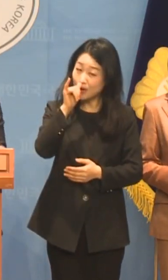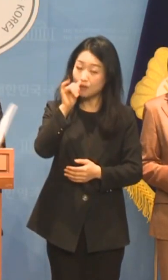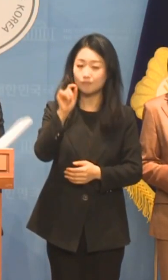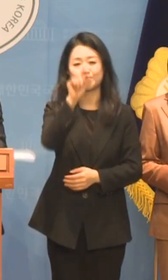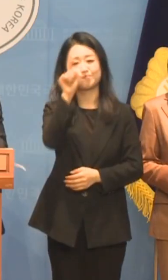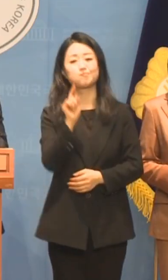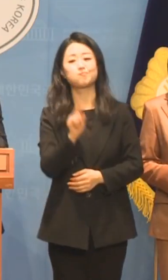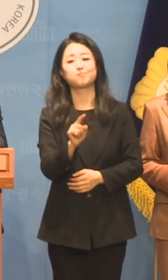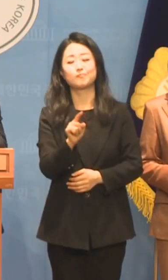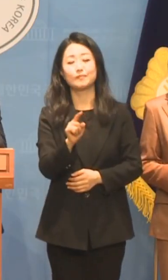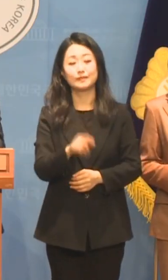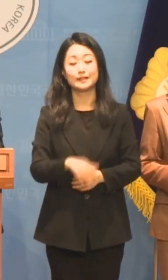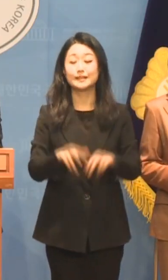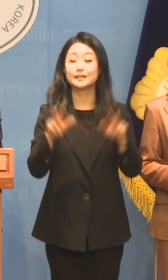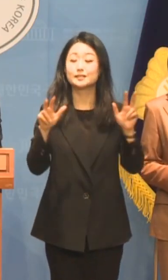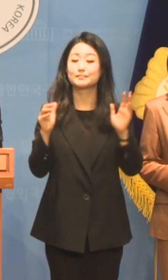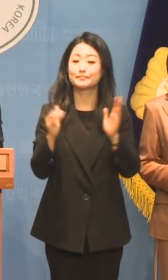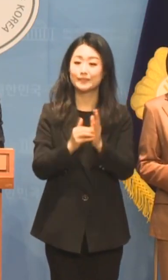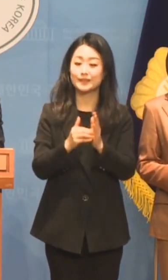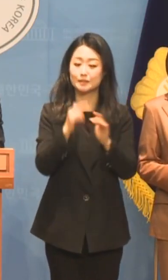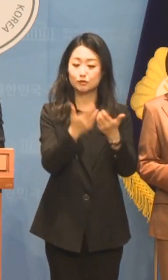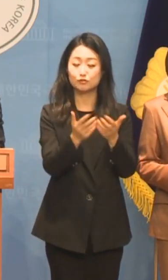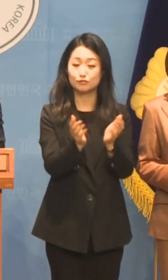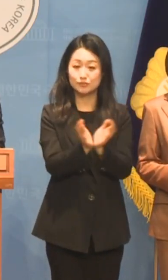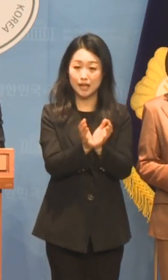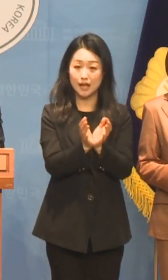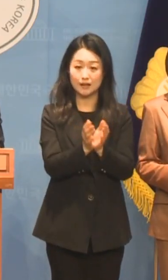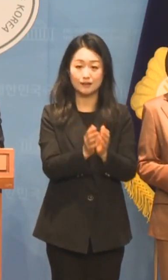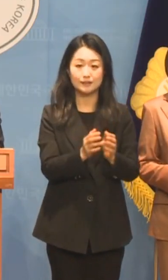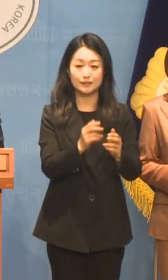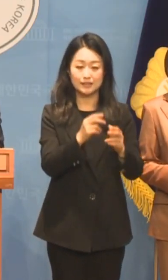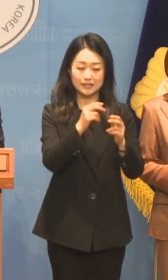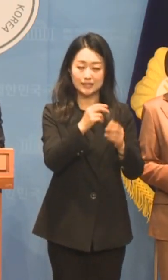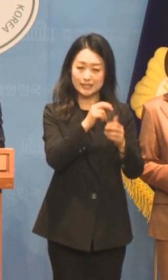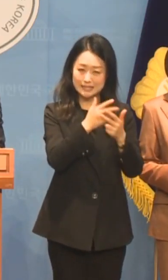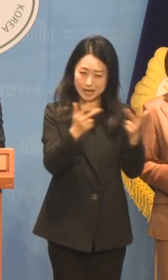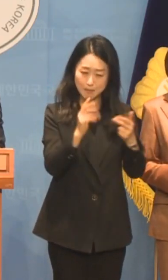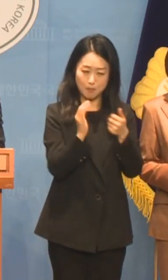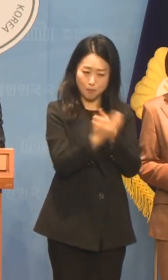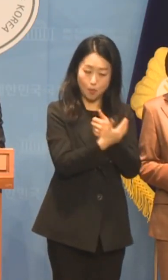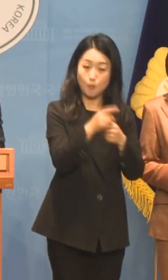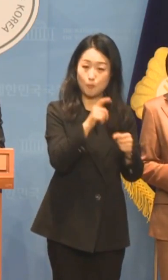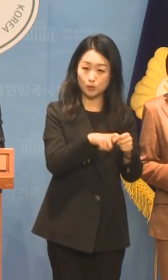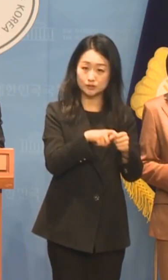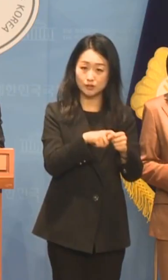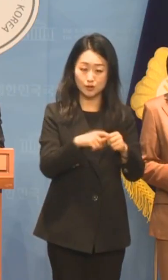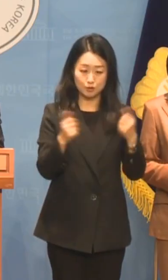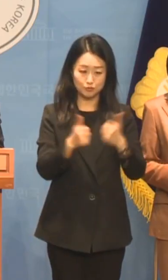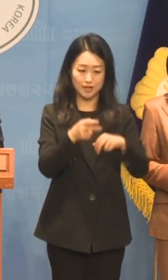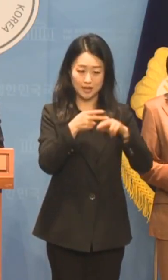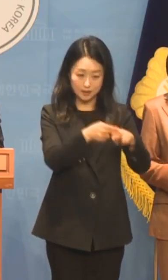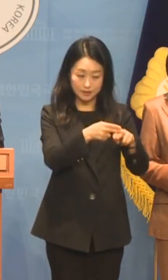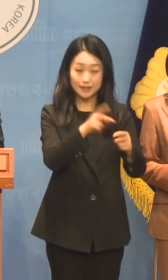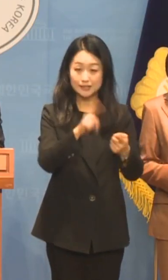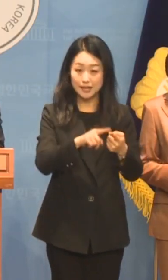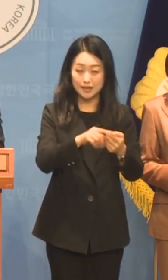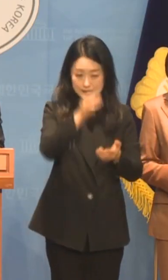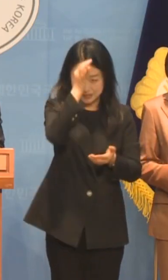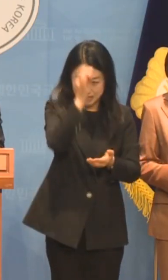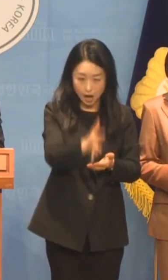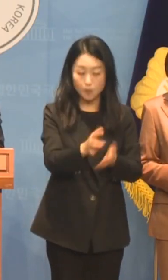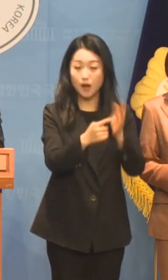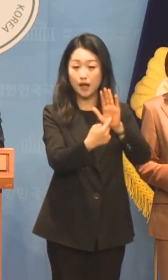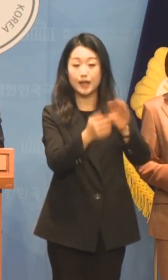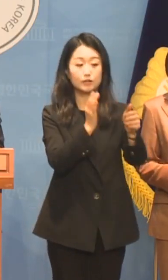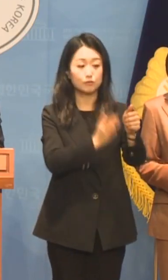싶다면 그간의 민주당의 방탄국회, 의회 독재에 대한 사과와